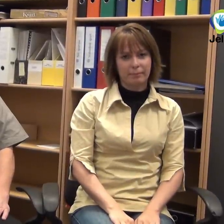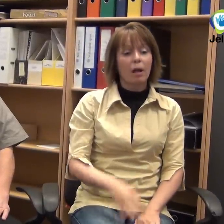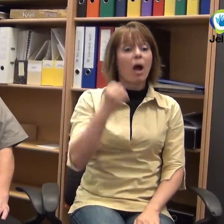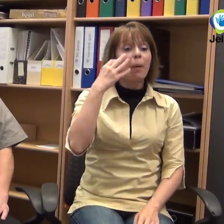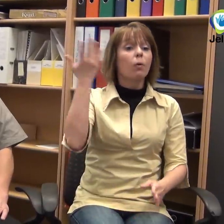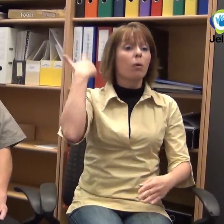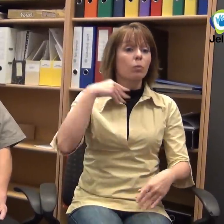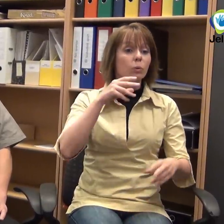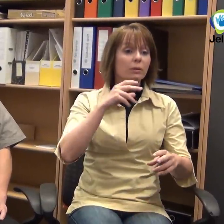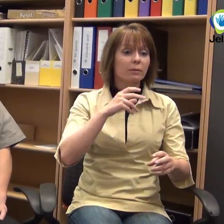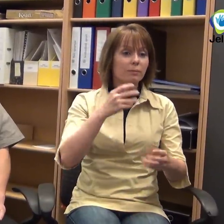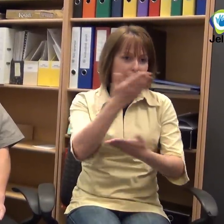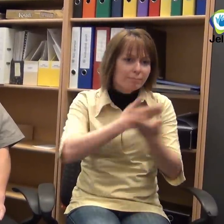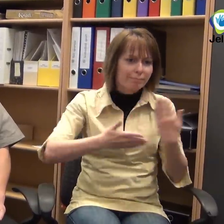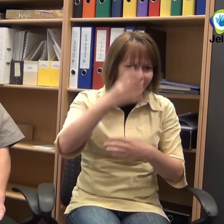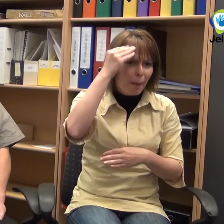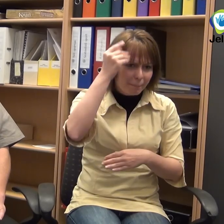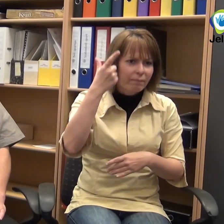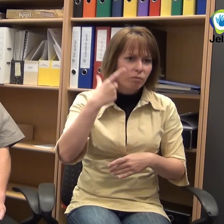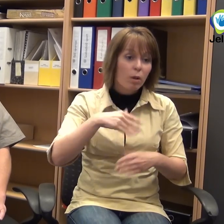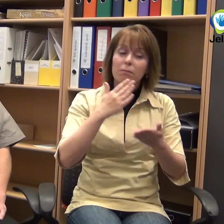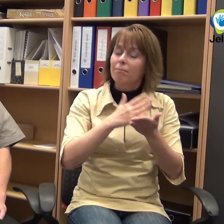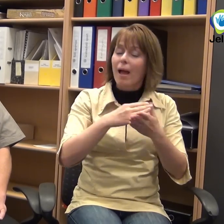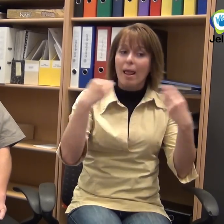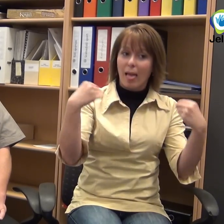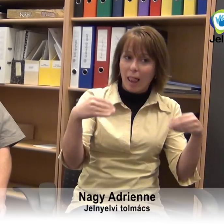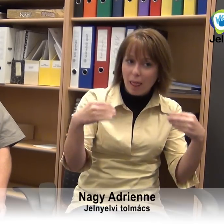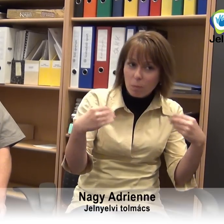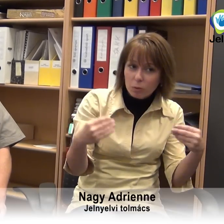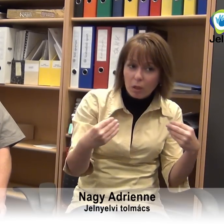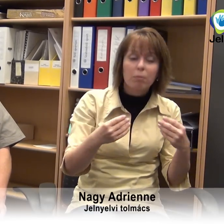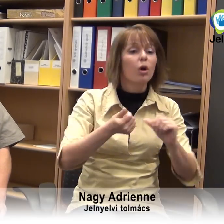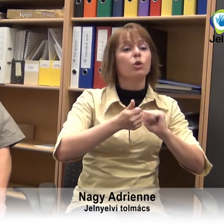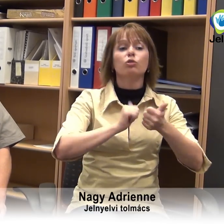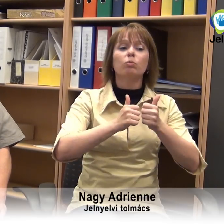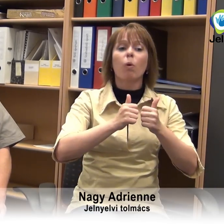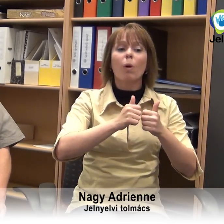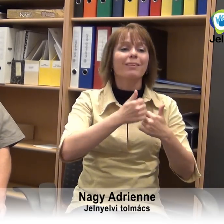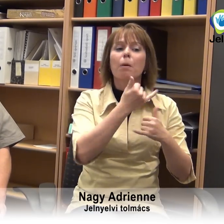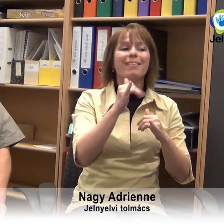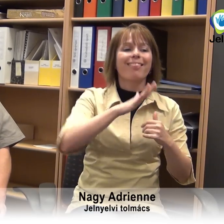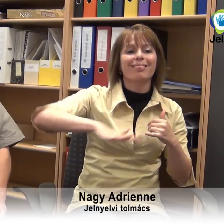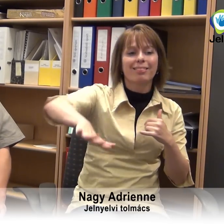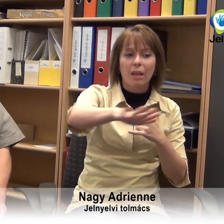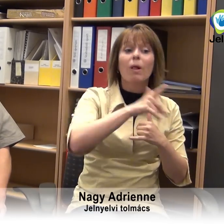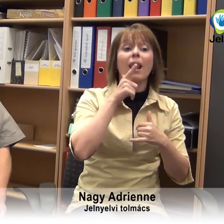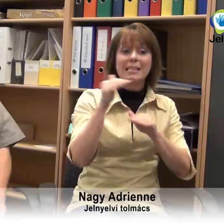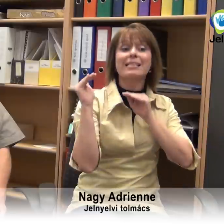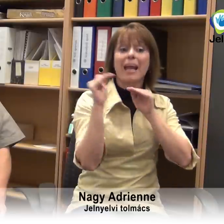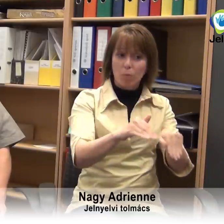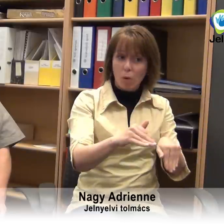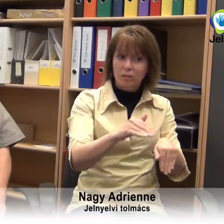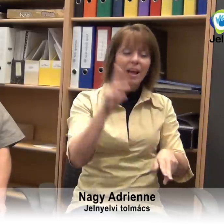Amikor múltkor beszéltünk erről, elmondtam azt, hogy a sport minden szintjén támogatják